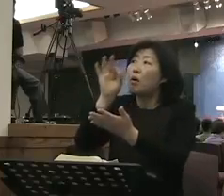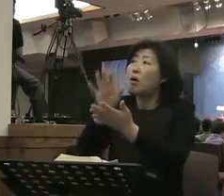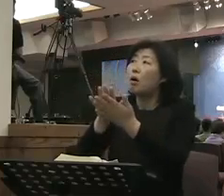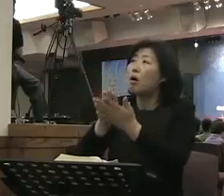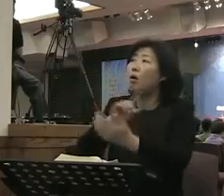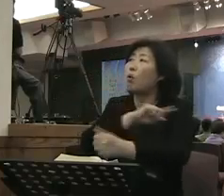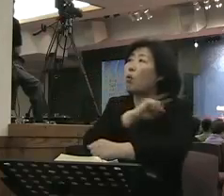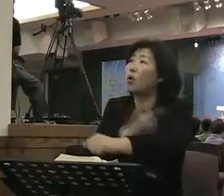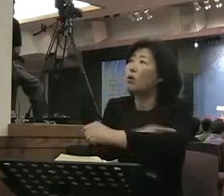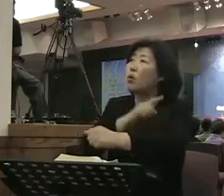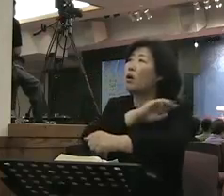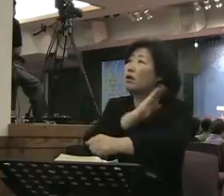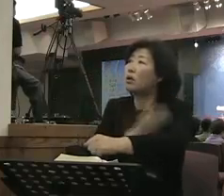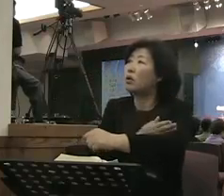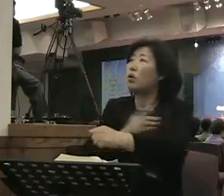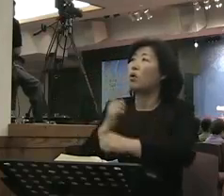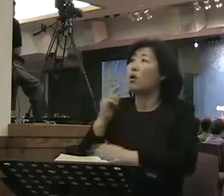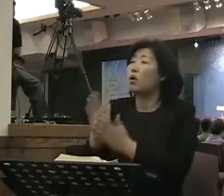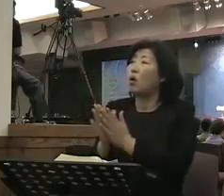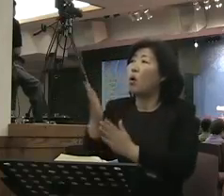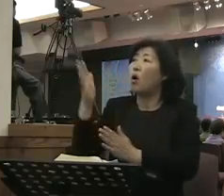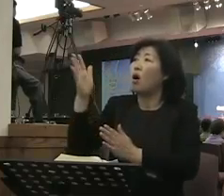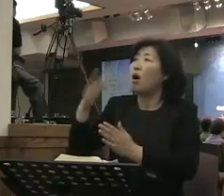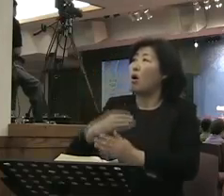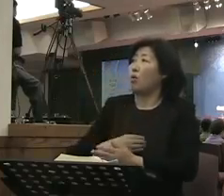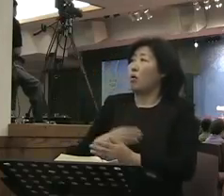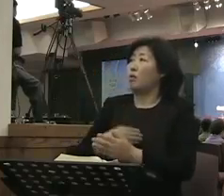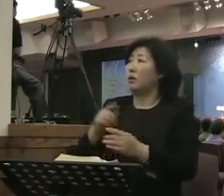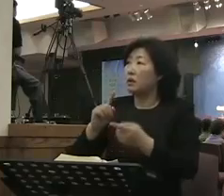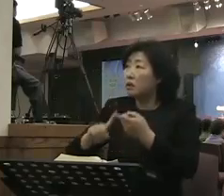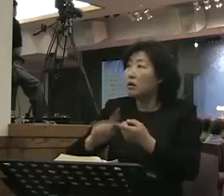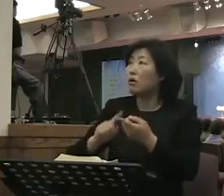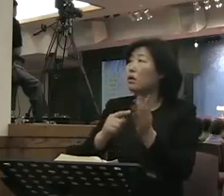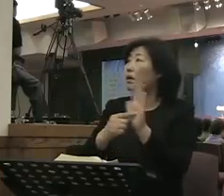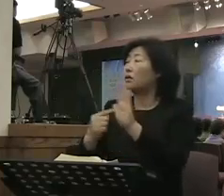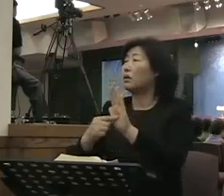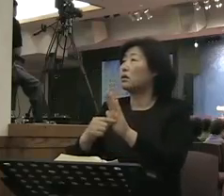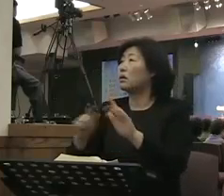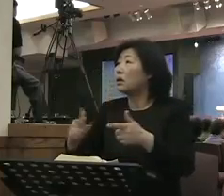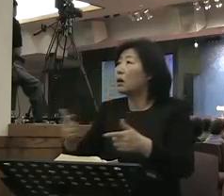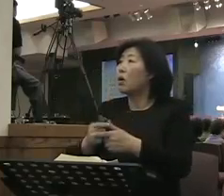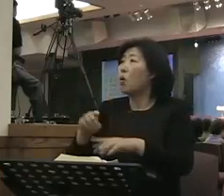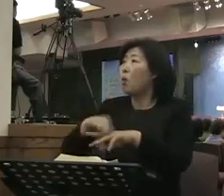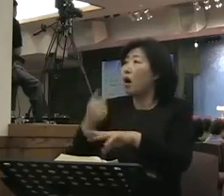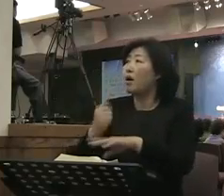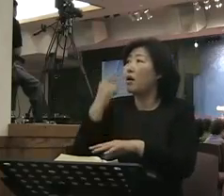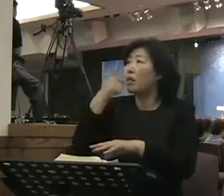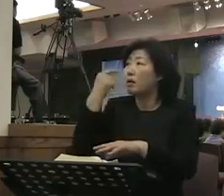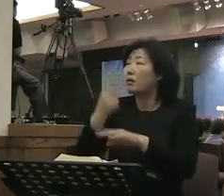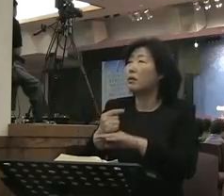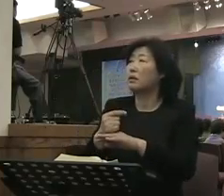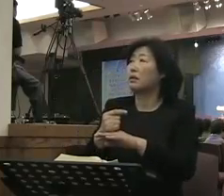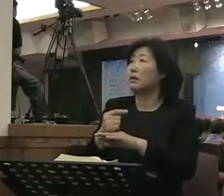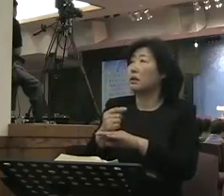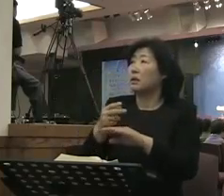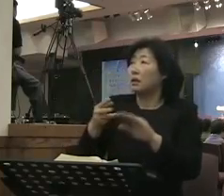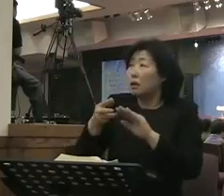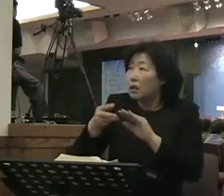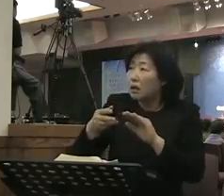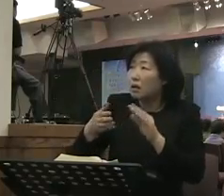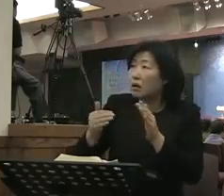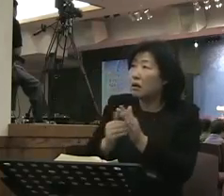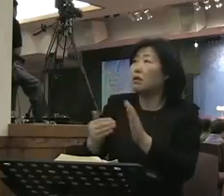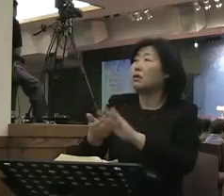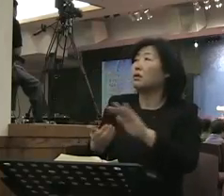권세와 능력과 나의 영화와 위엄이 그대로 나타나 있지 않느냐. 이 말이 왕의 입에서 채 떨어지기도 전에